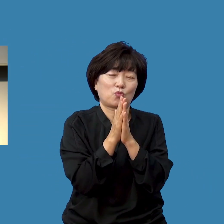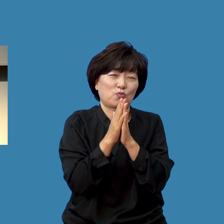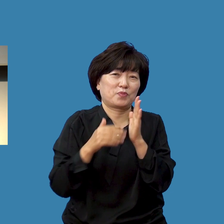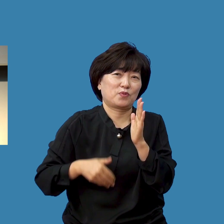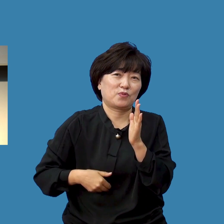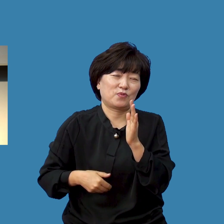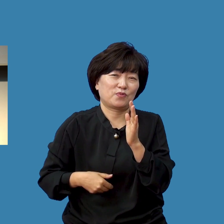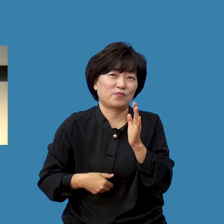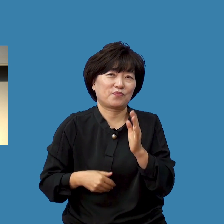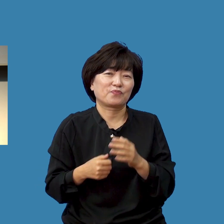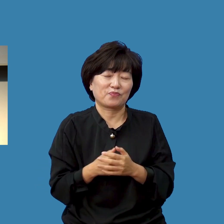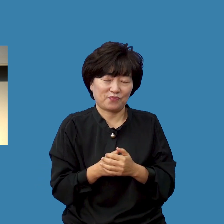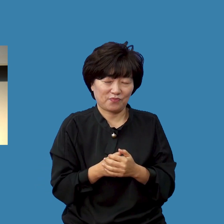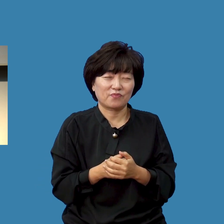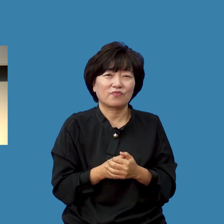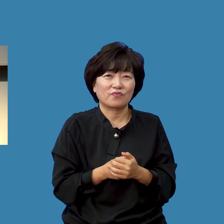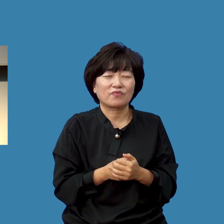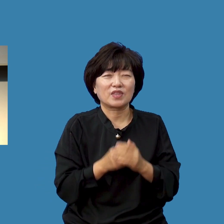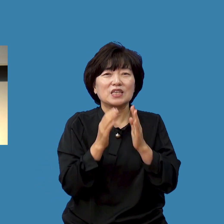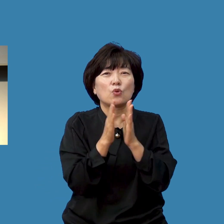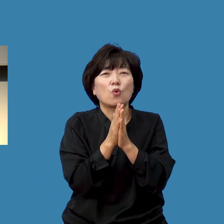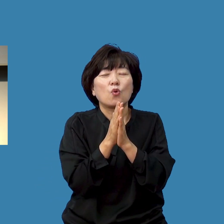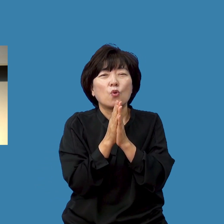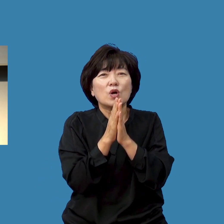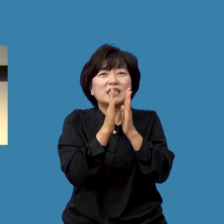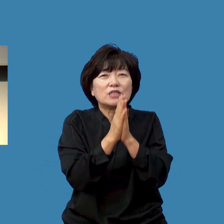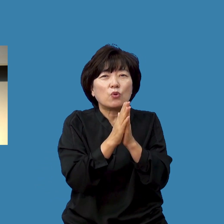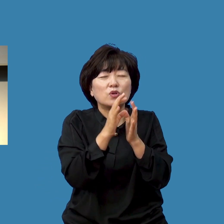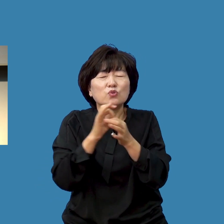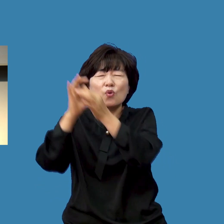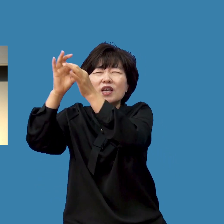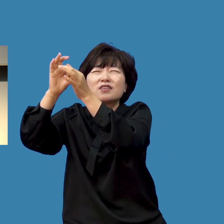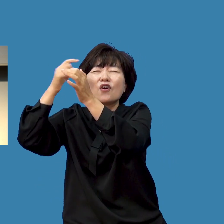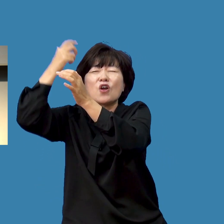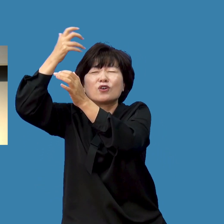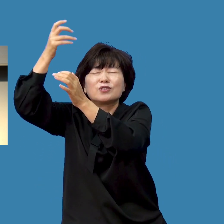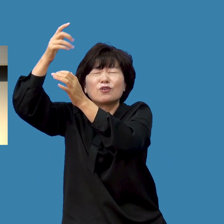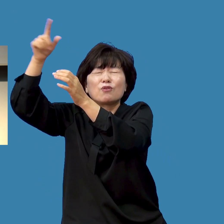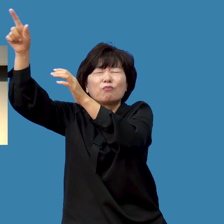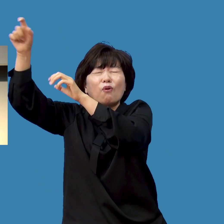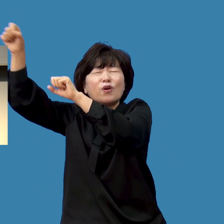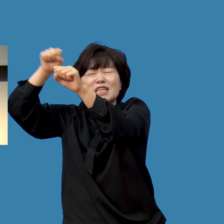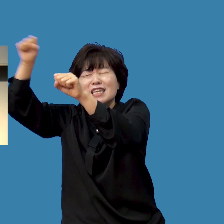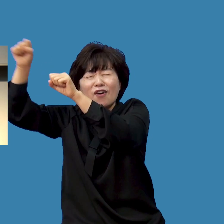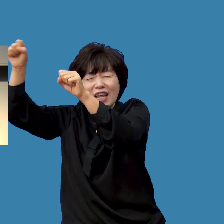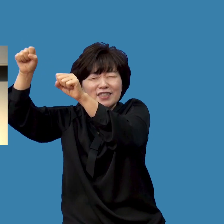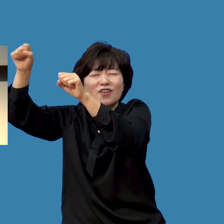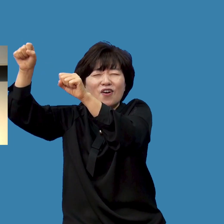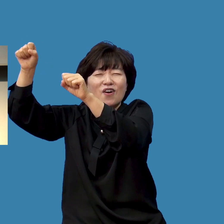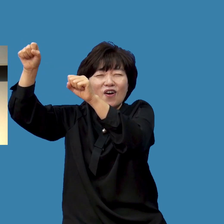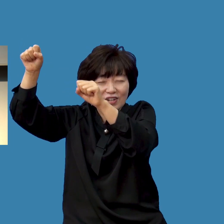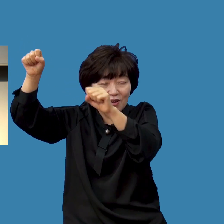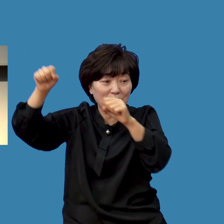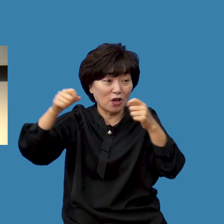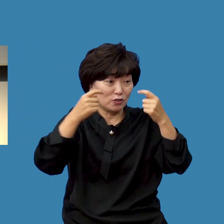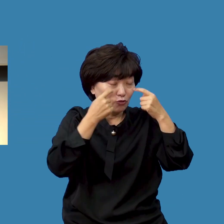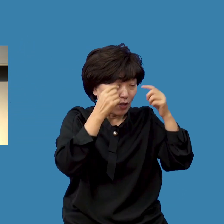원리입니다. 예. 그러니까 기도하는 거잖아요. 그러니까 기도하는 거잖아. 기도를 통해서 뭔가 이게